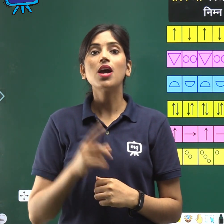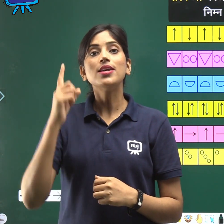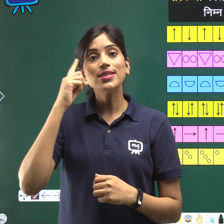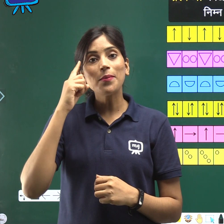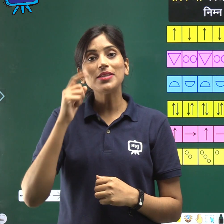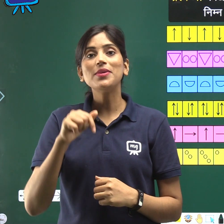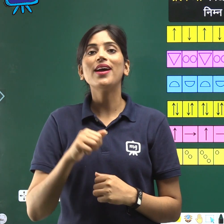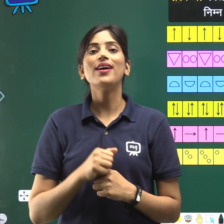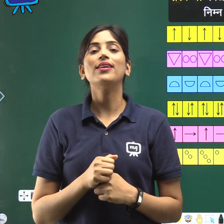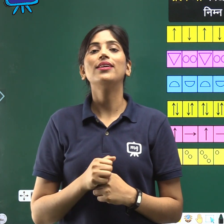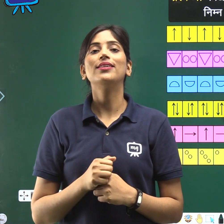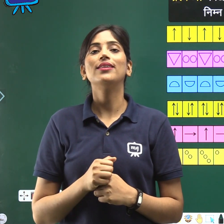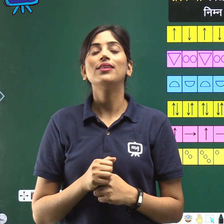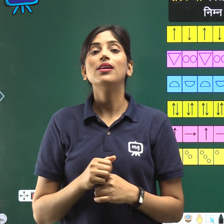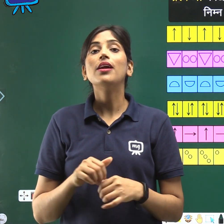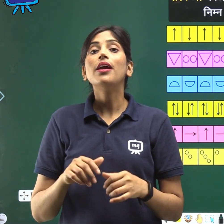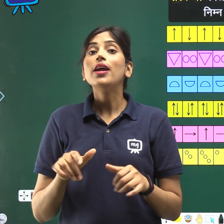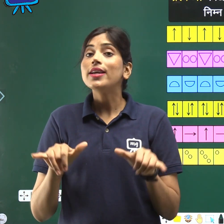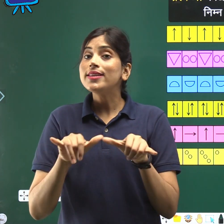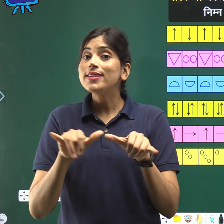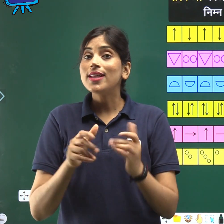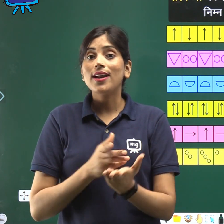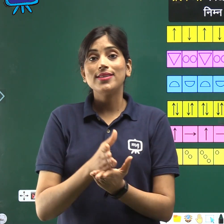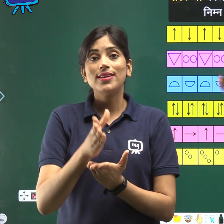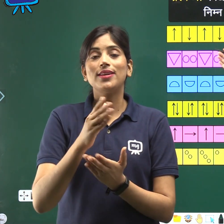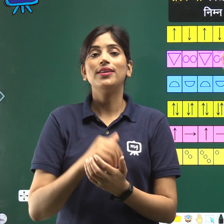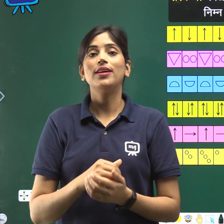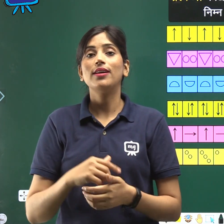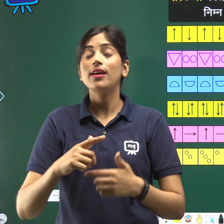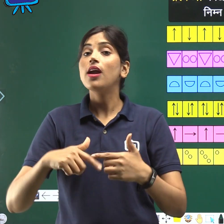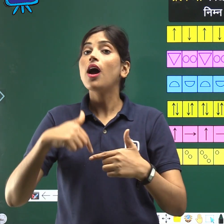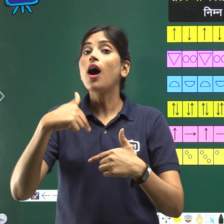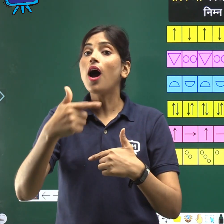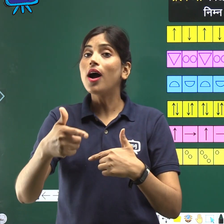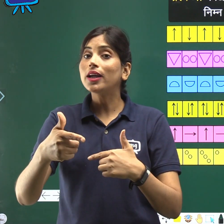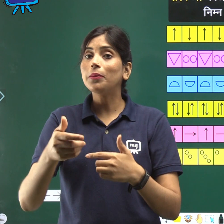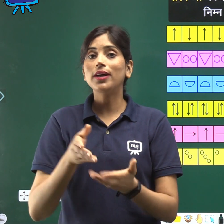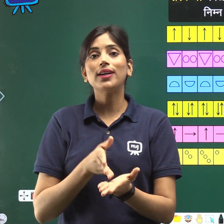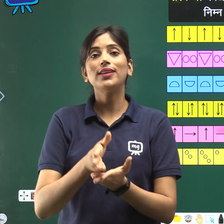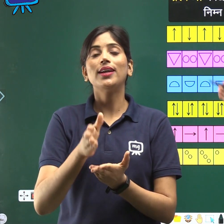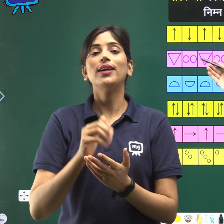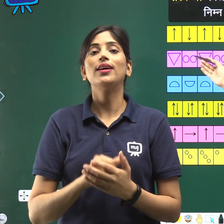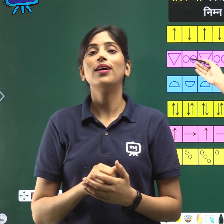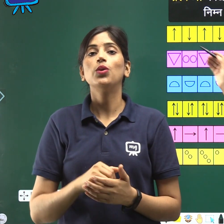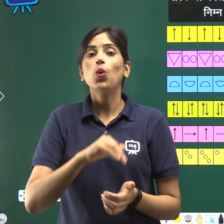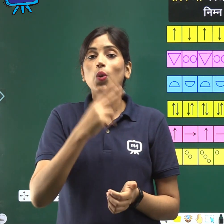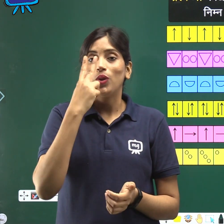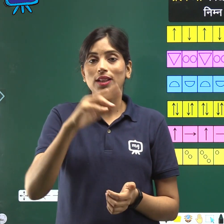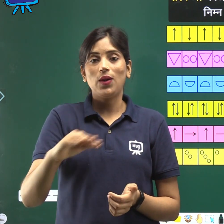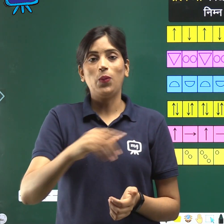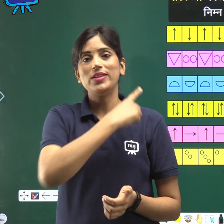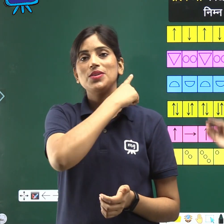आया? इसी तरह से आगे भी करते हैं। देखो